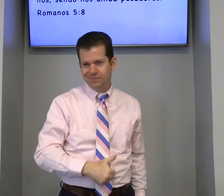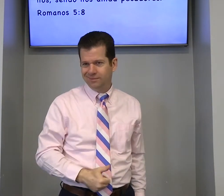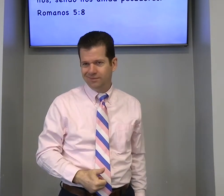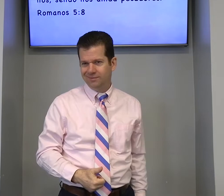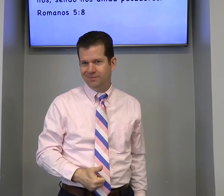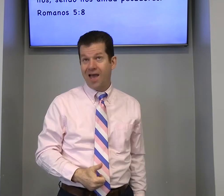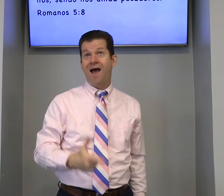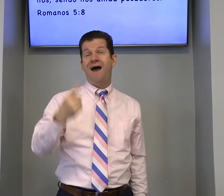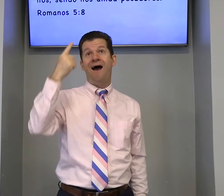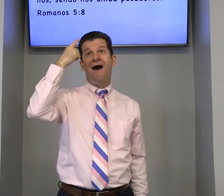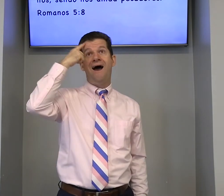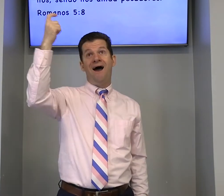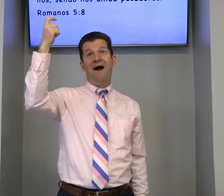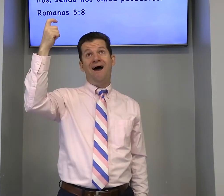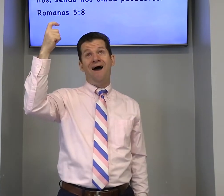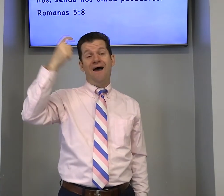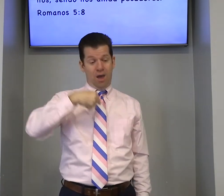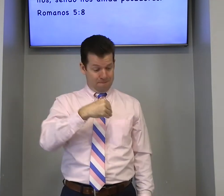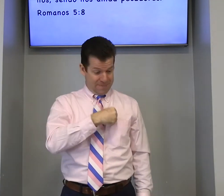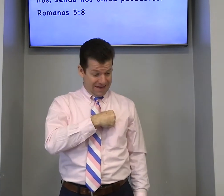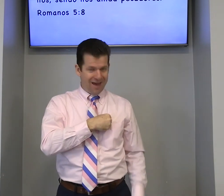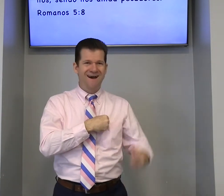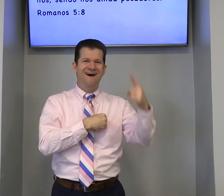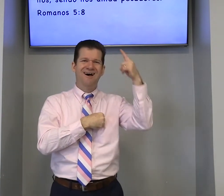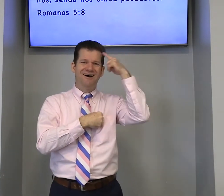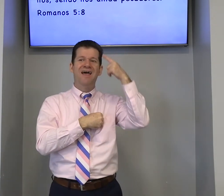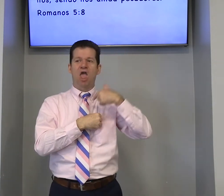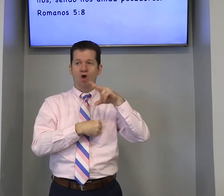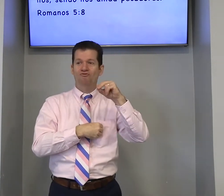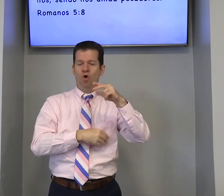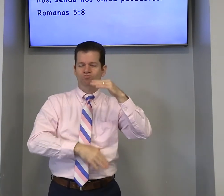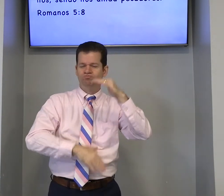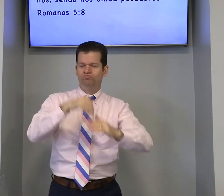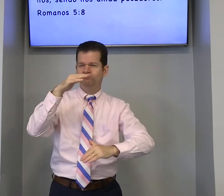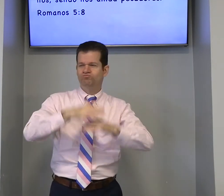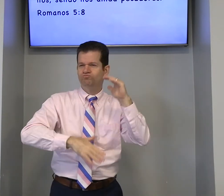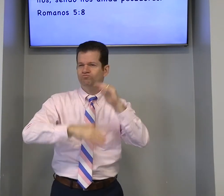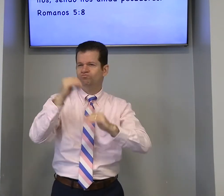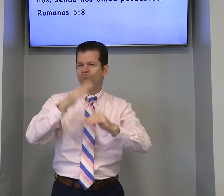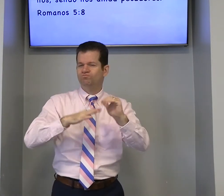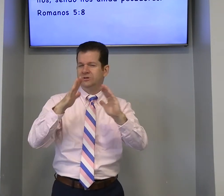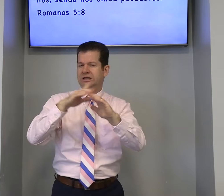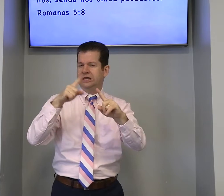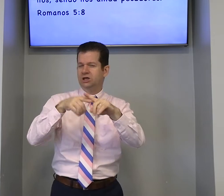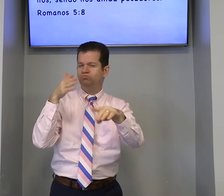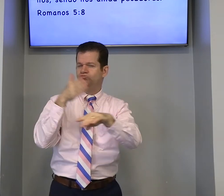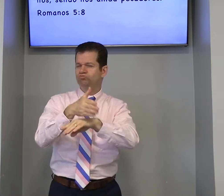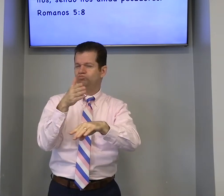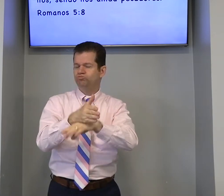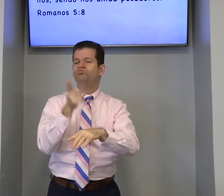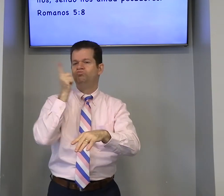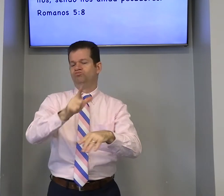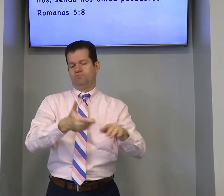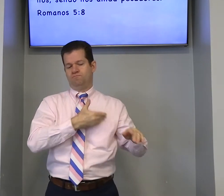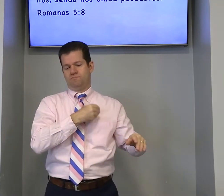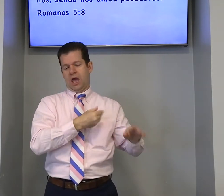meu pecado. Não tem. Pecado, eu vou trabalhar, vou para a igreja, vou